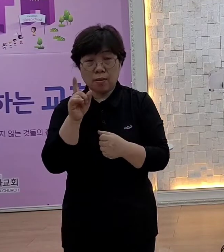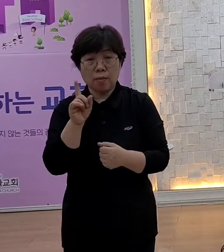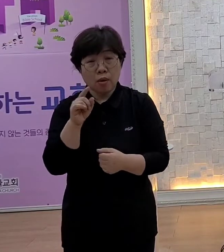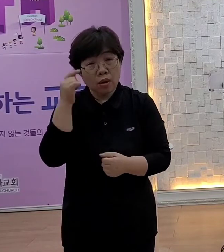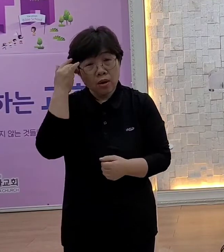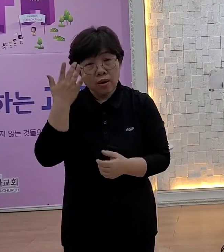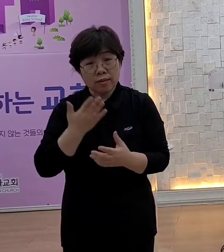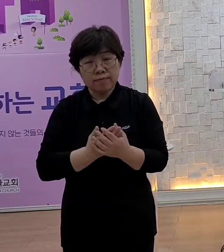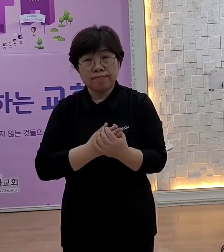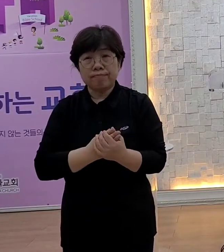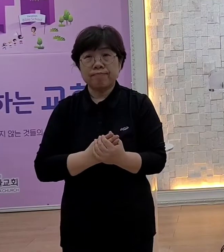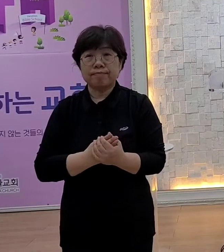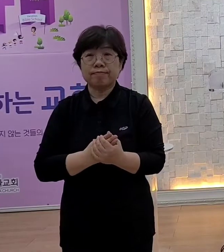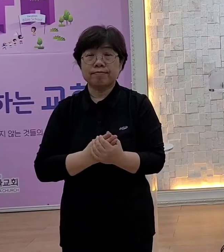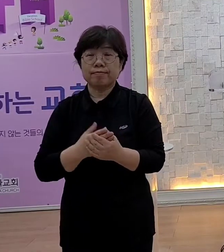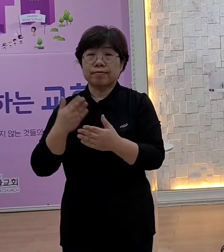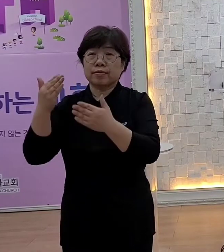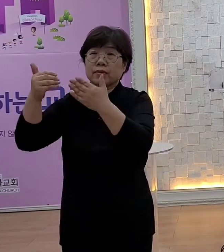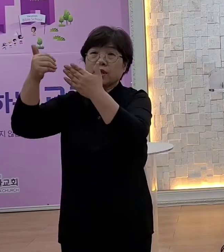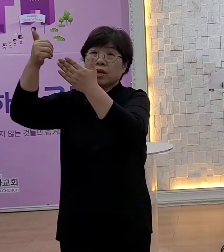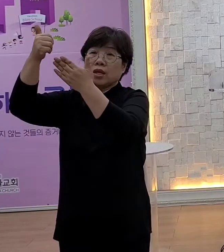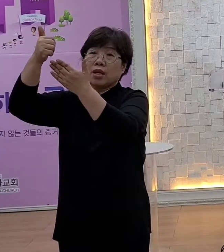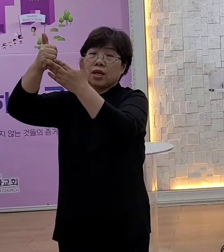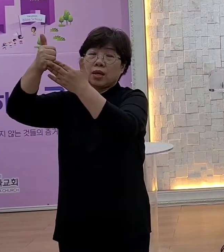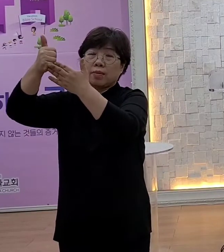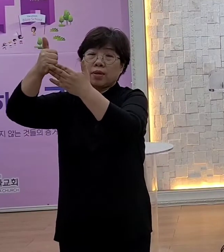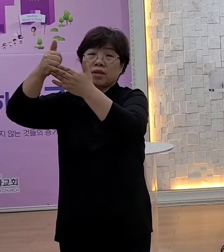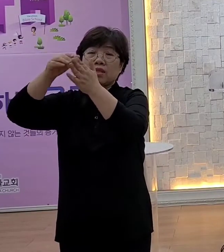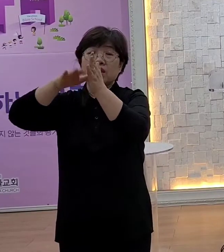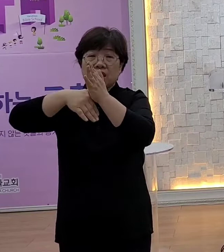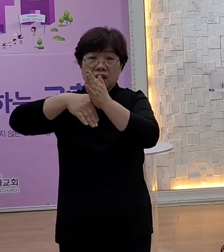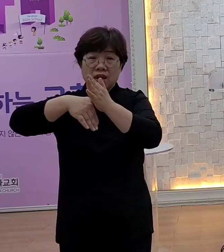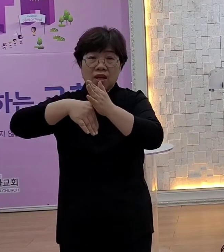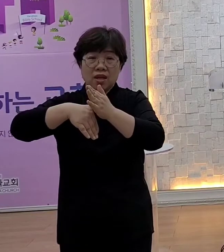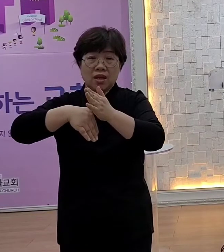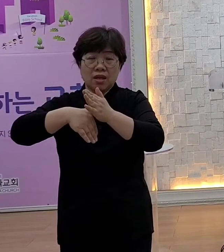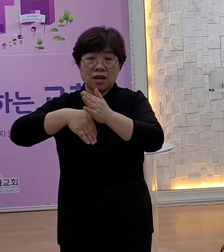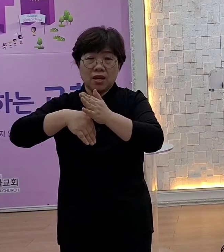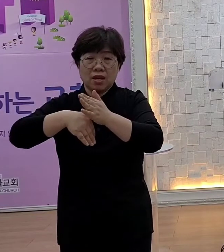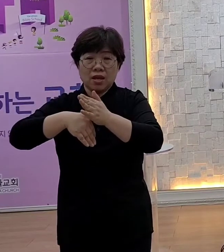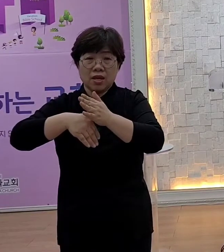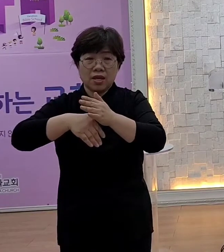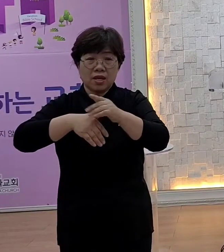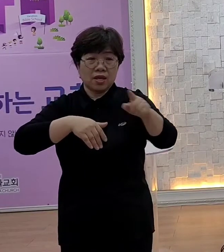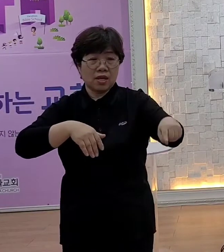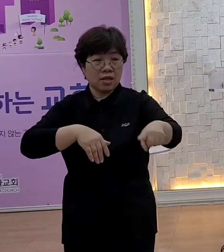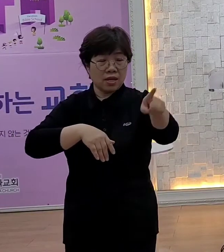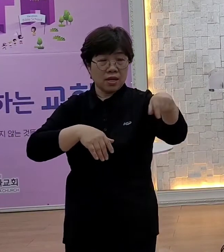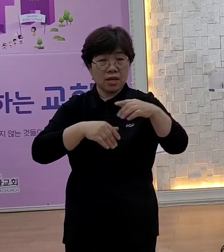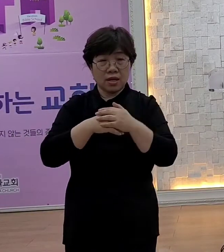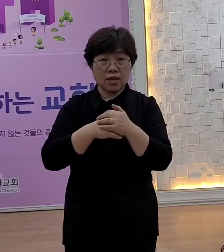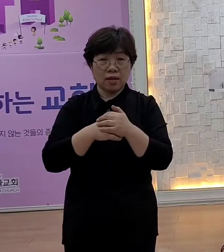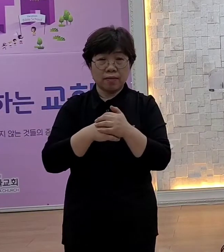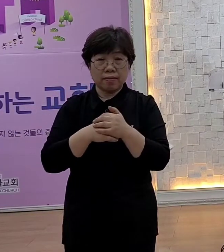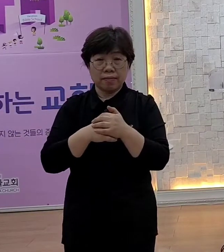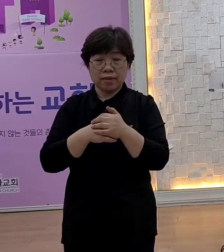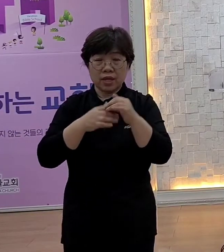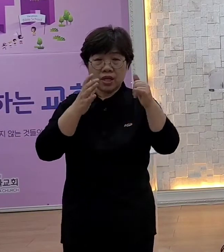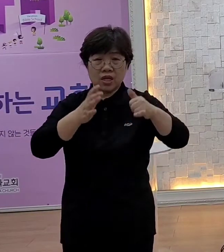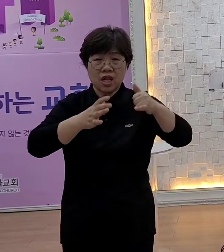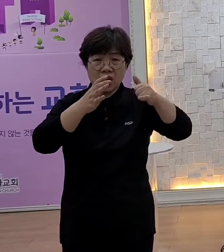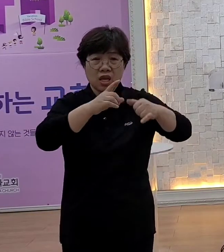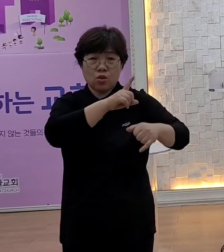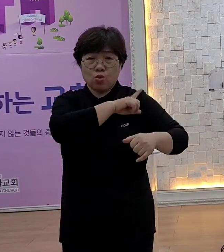여러분 이 하나님은 그 당시 당대의 세계 최대 도시 중에 하나였던